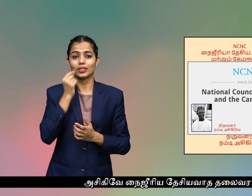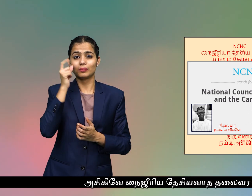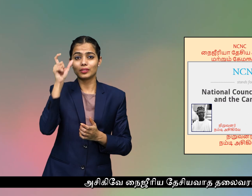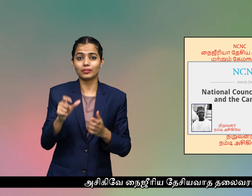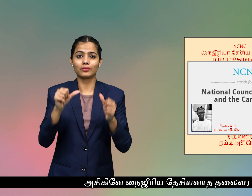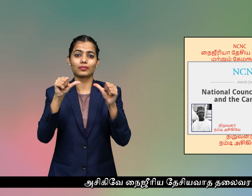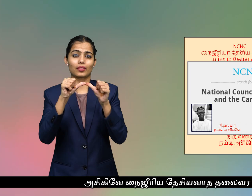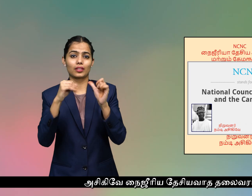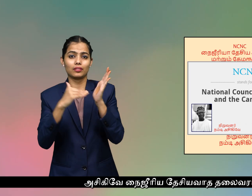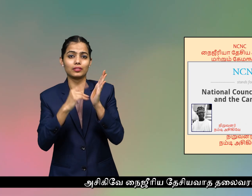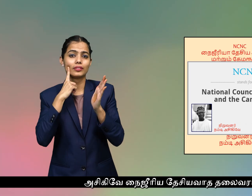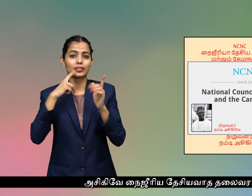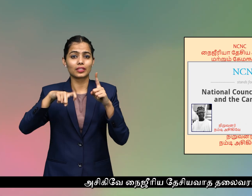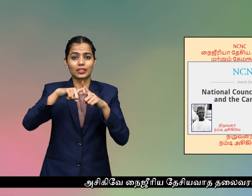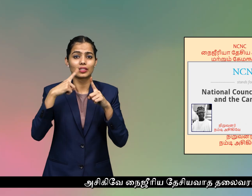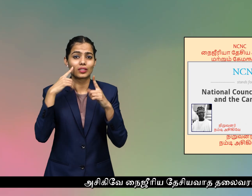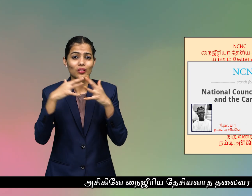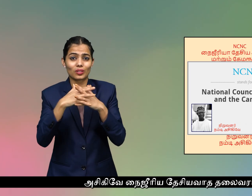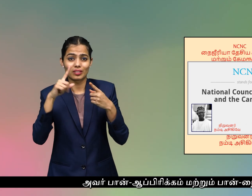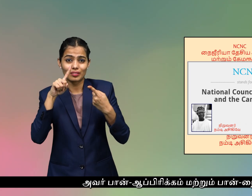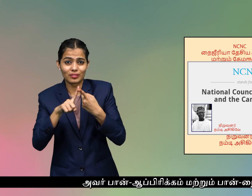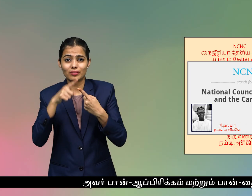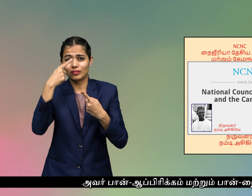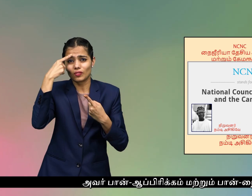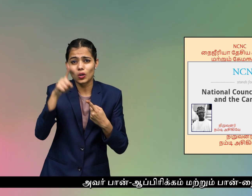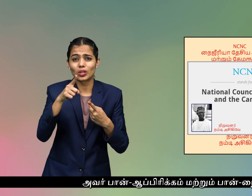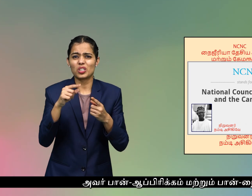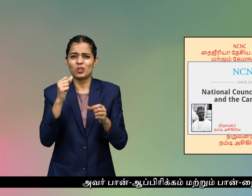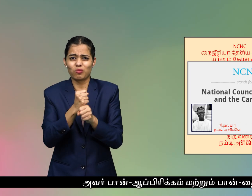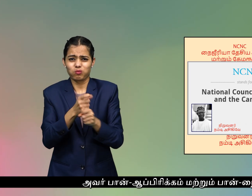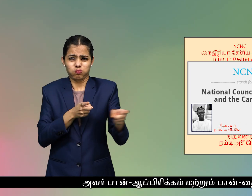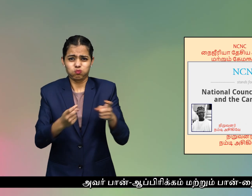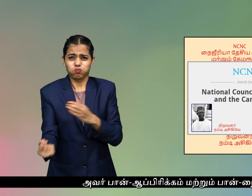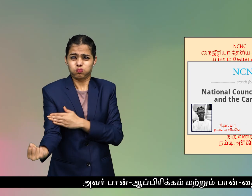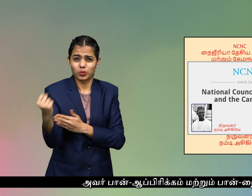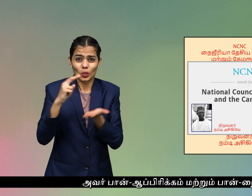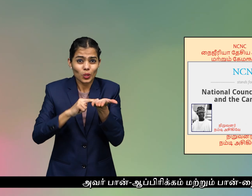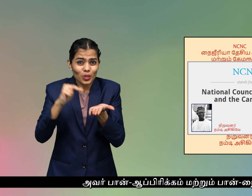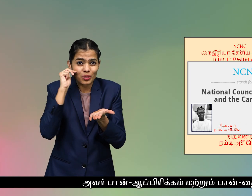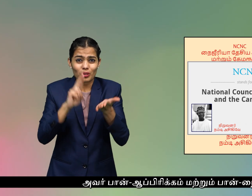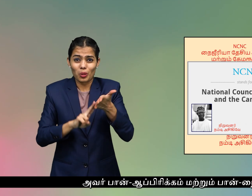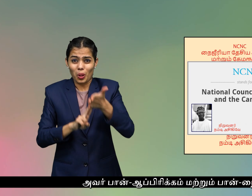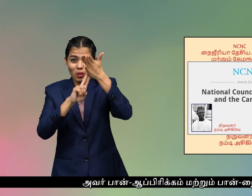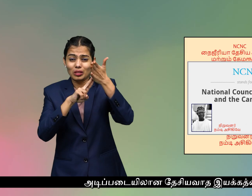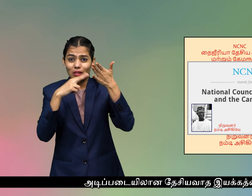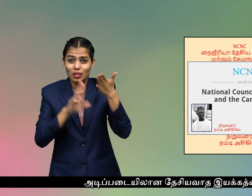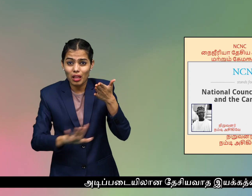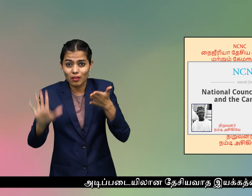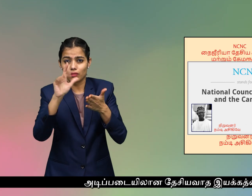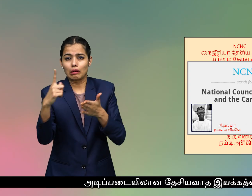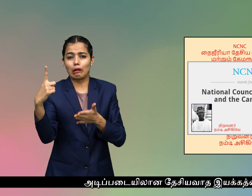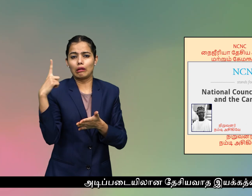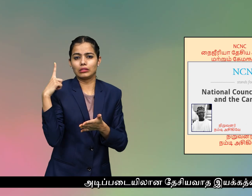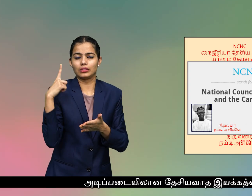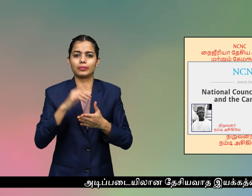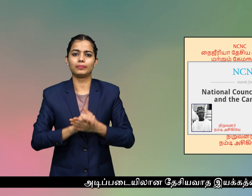அசிக்குவே நைஜீரிய தேசவாத தலைவரானார். அவர் பான் ஆப்பிரிக்கம் மற்றும் பான் நைஜீரியா